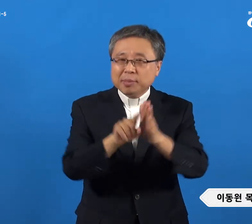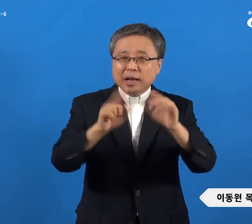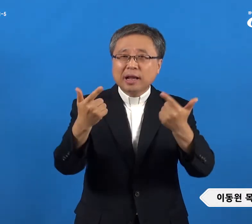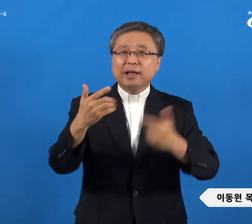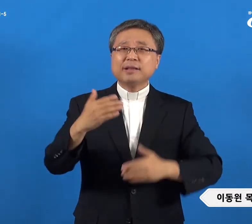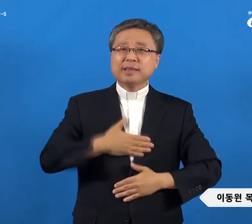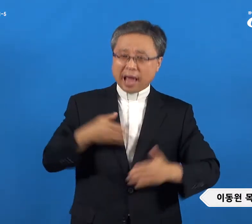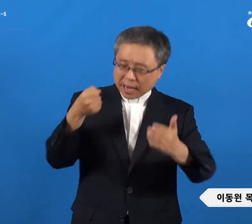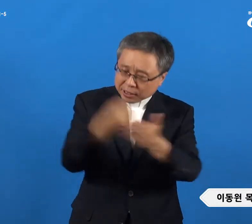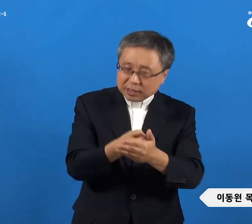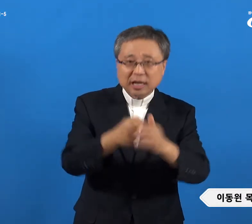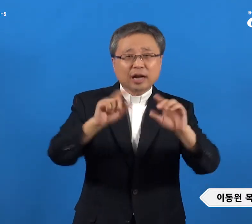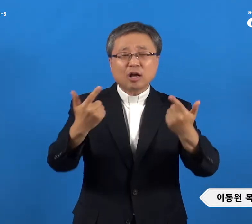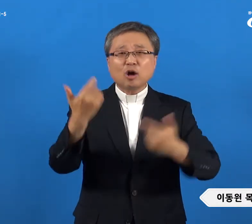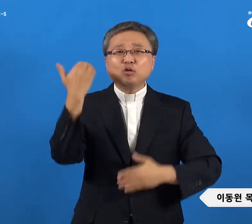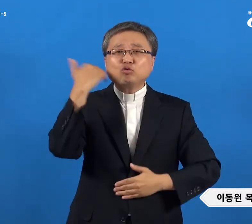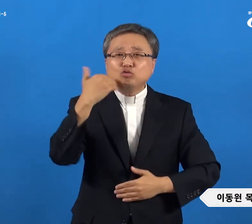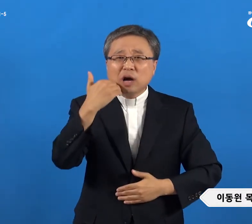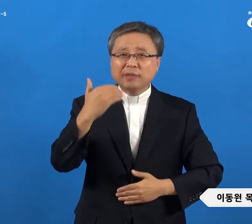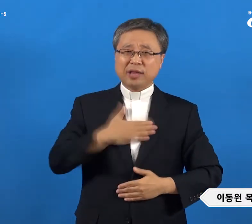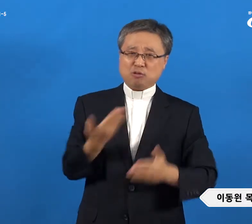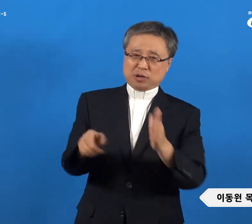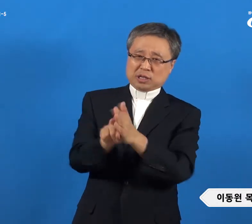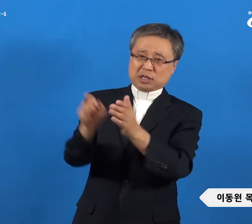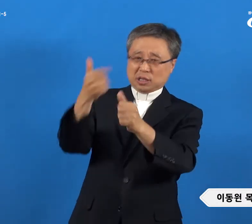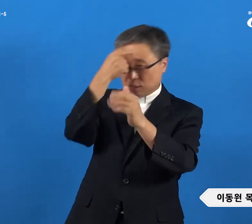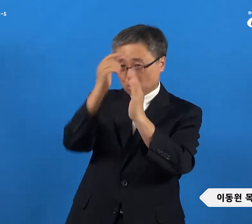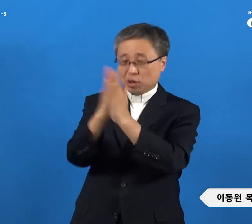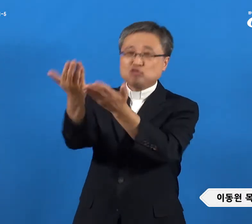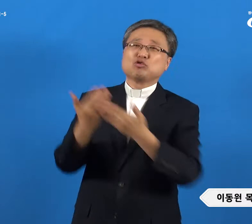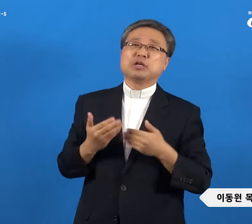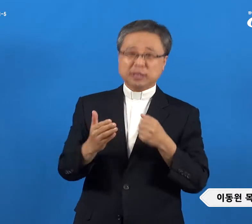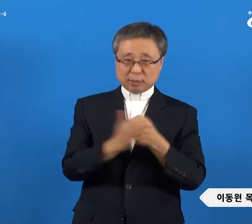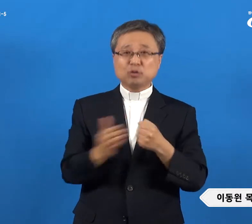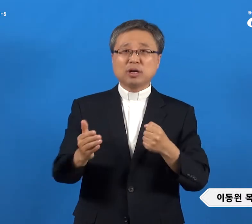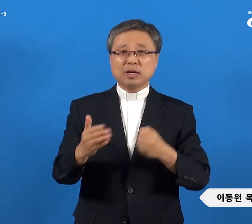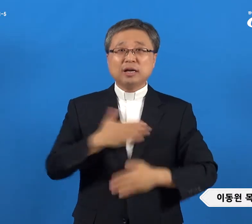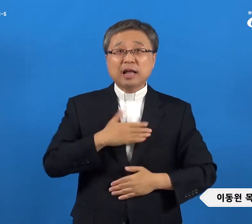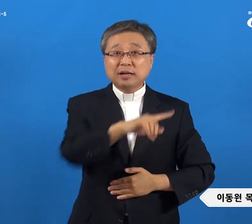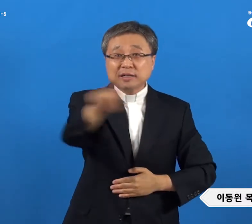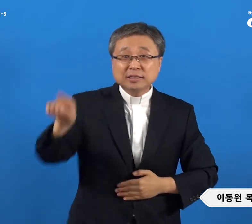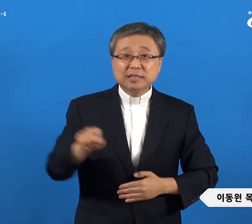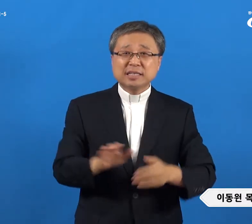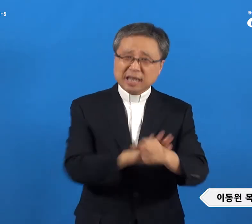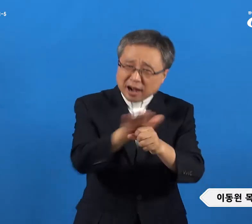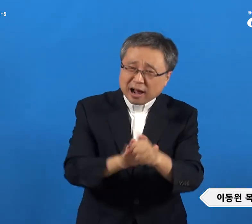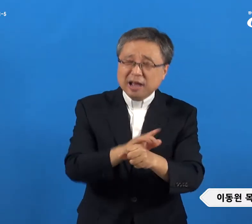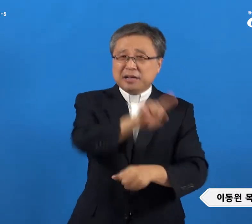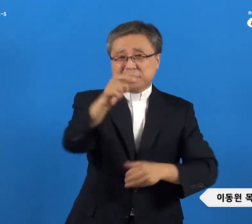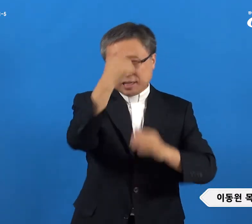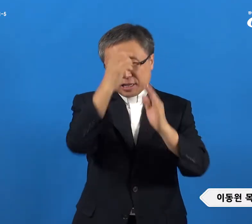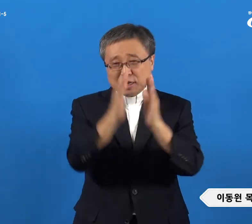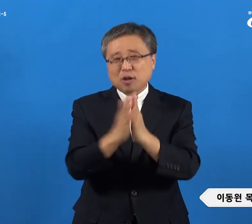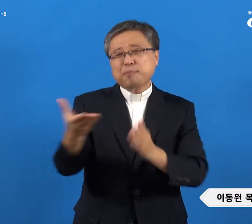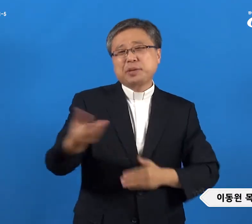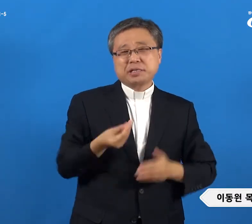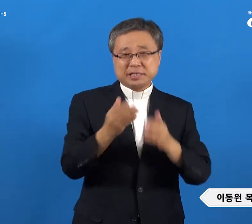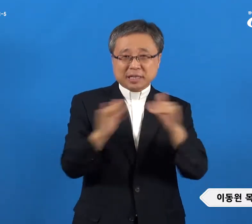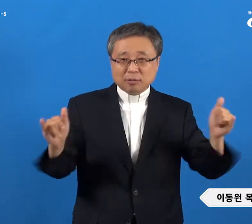나의 결단이 아니라 그 누군가가 기도했기 때문이로구나. 나는 그들의 사랑, 그들의 기도에 빚진 자임을